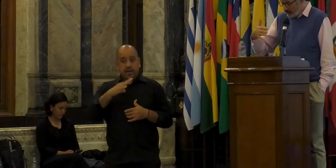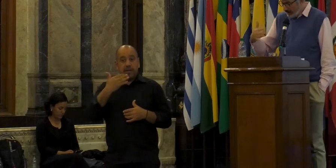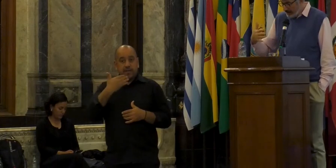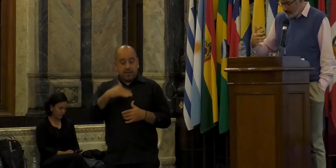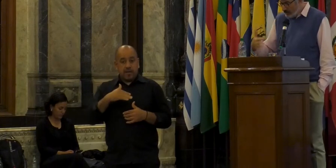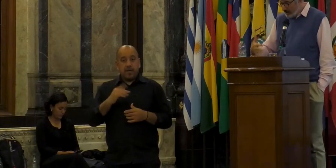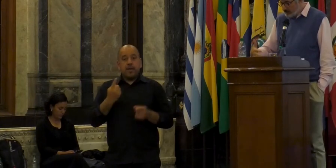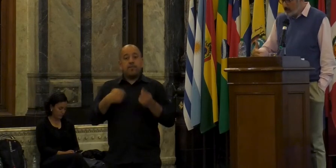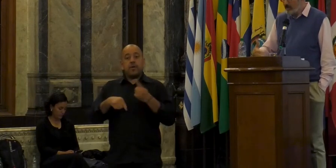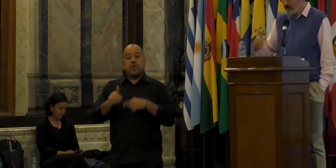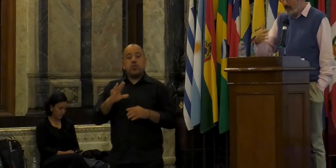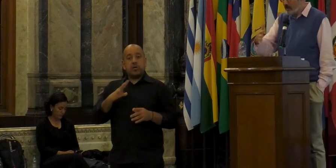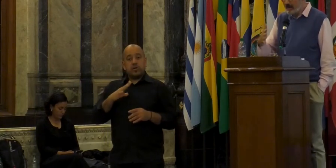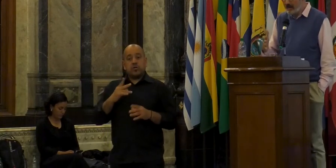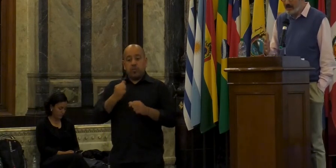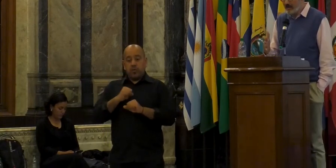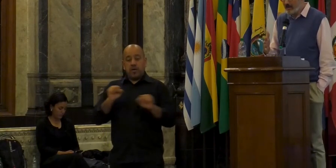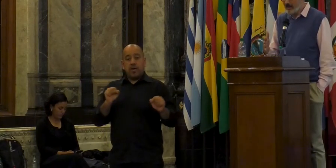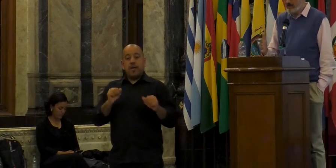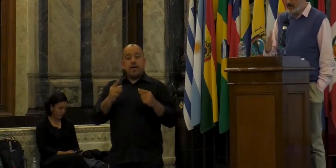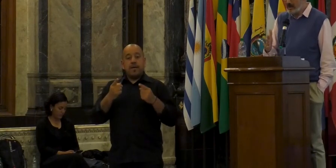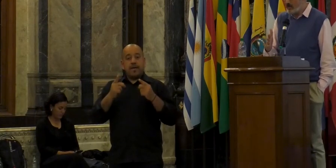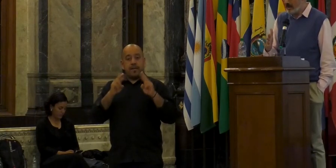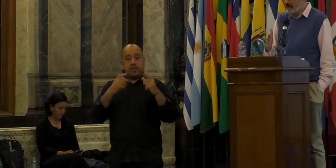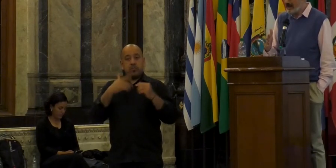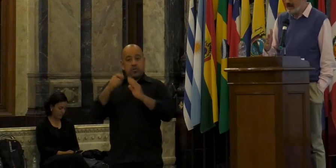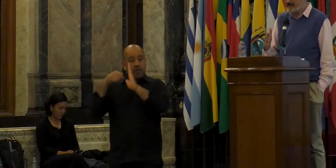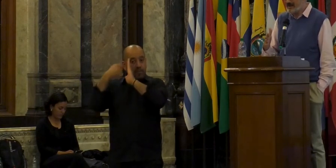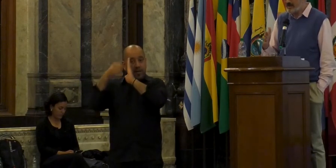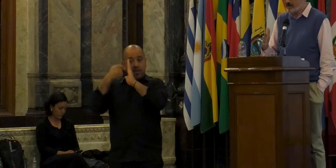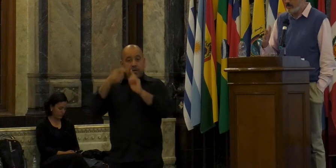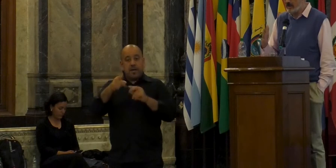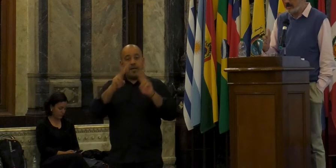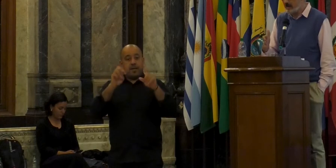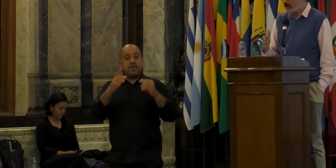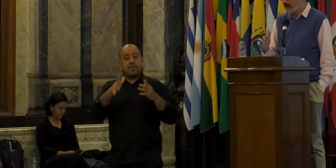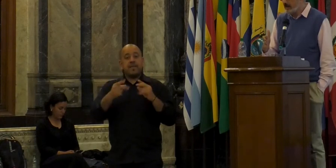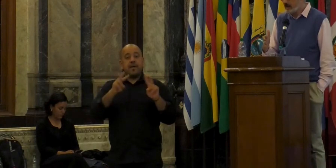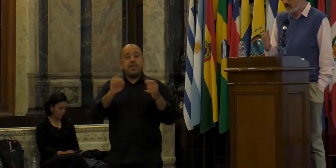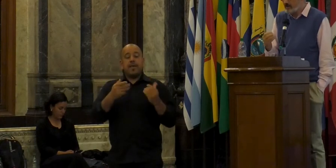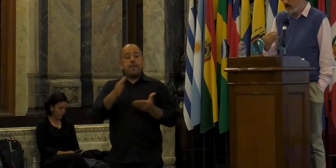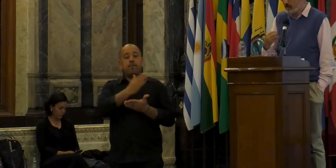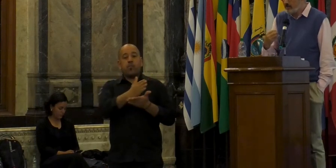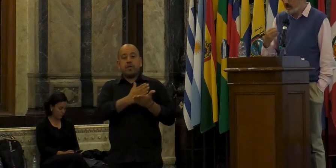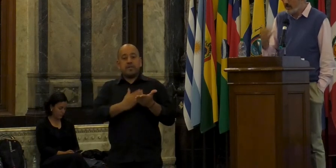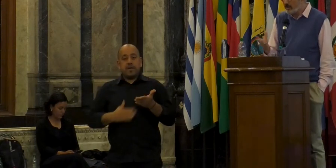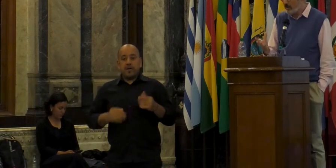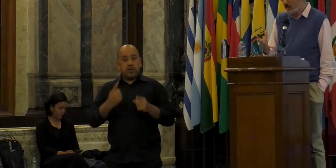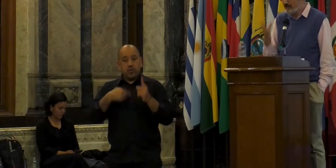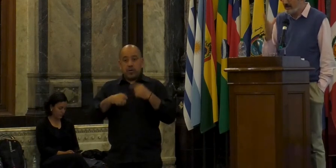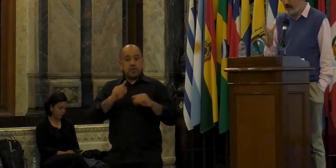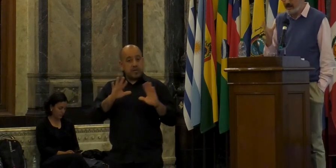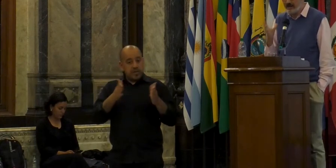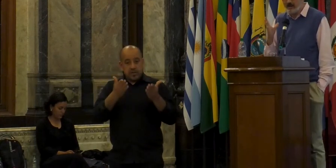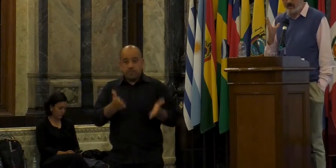Pero lo que en ningún caso yo podía evacuar al hacer mi película era esta dimensión poética, que yo considero que no es un adorno,